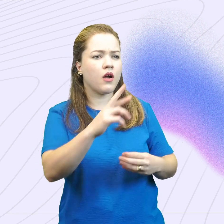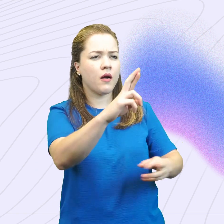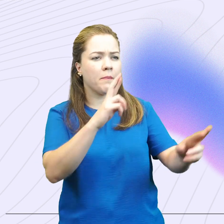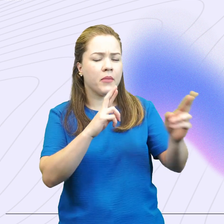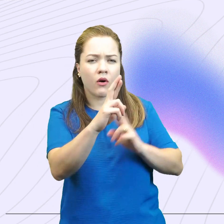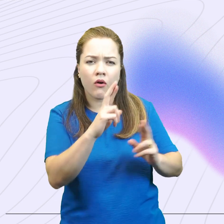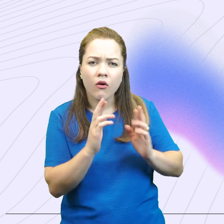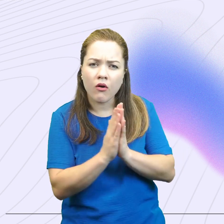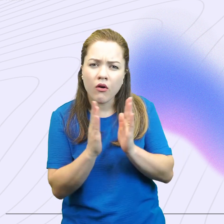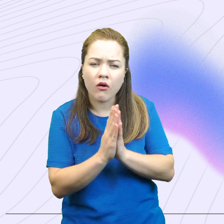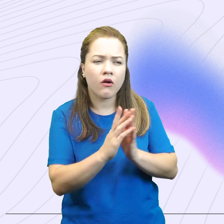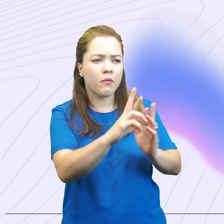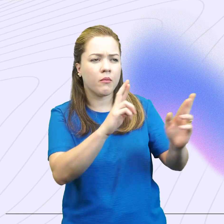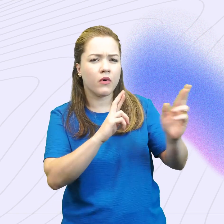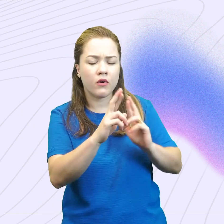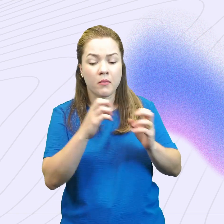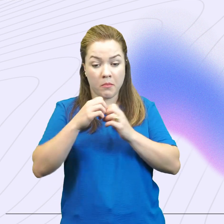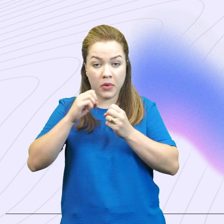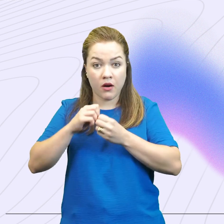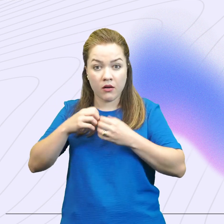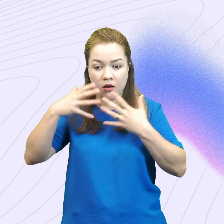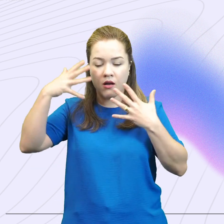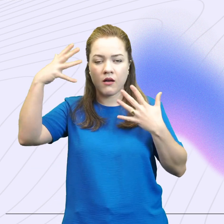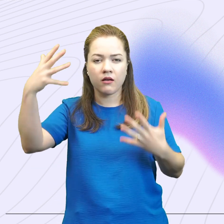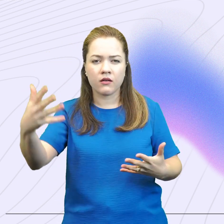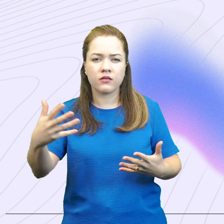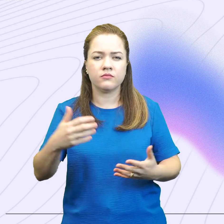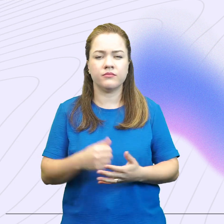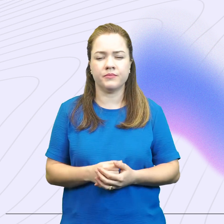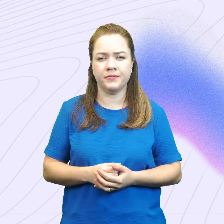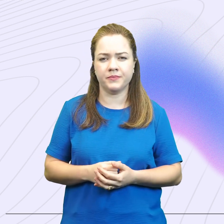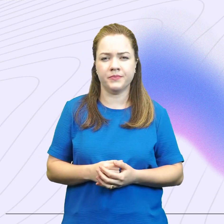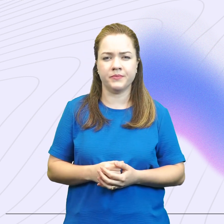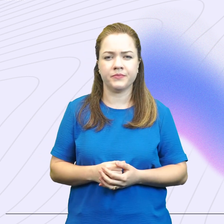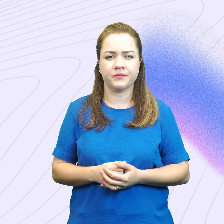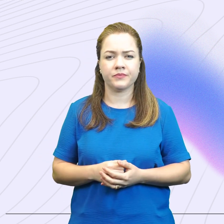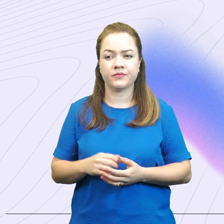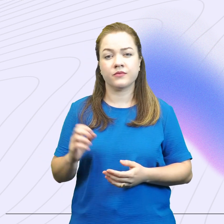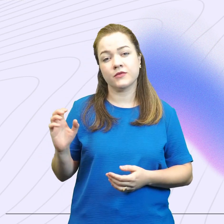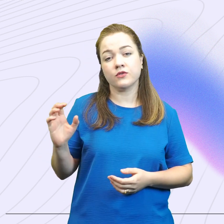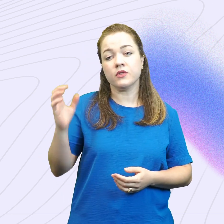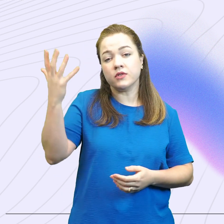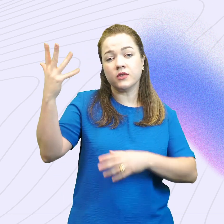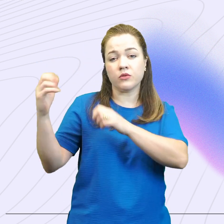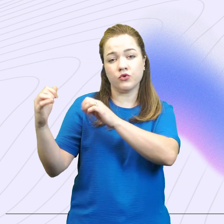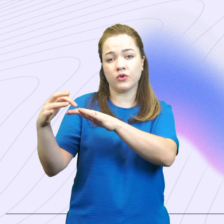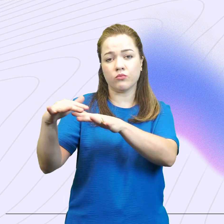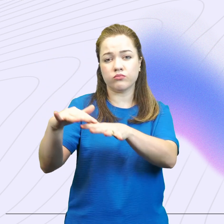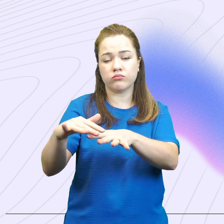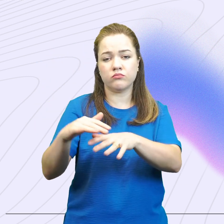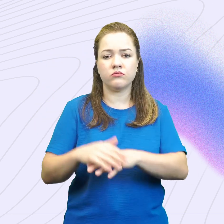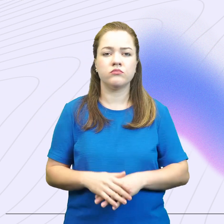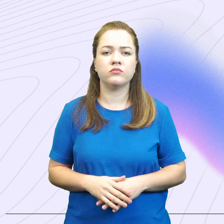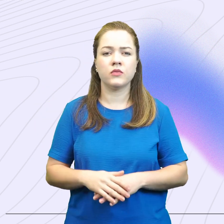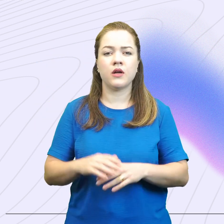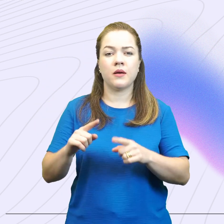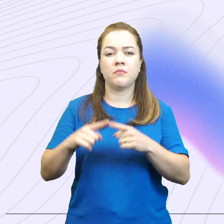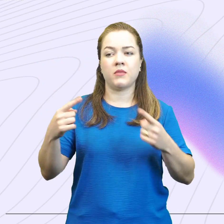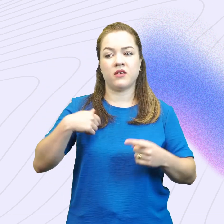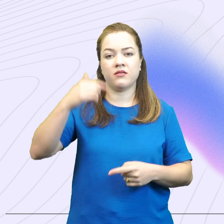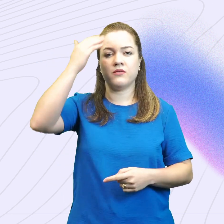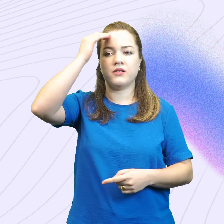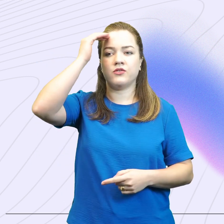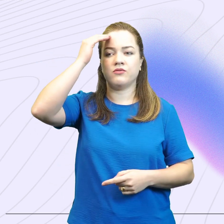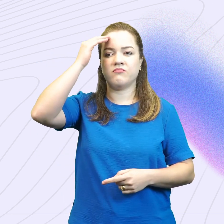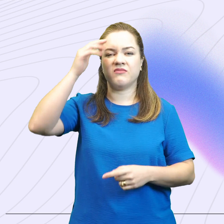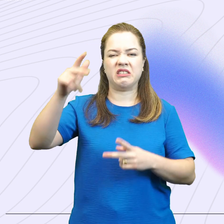de oração, recebendo até milagres na sua vida. Acontecia isso com a multidão. Mas eu entendi e falei, eu não